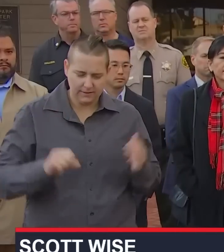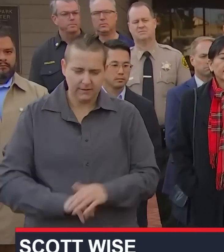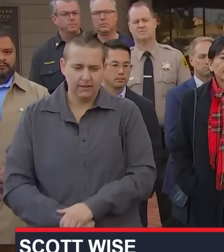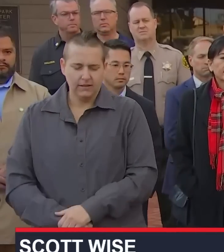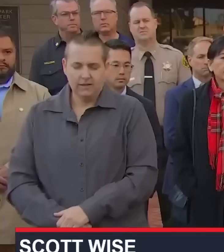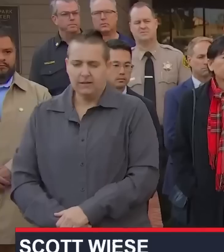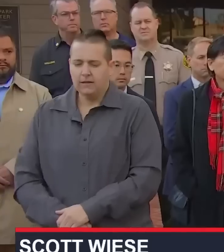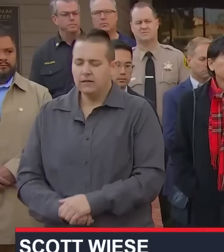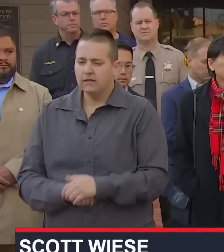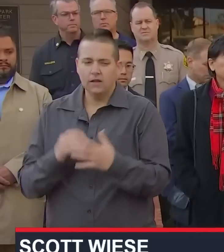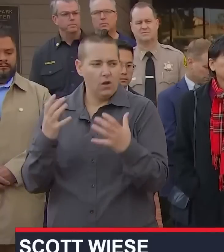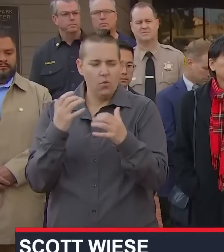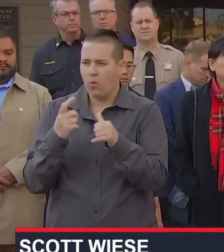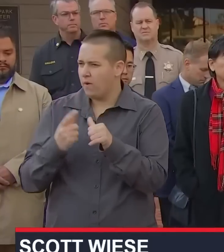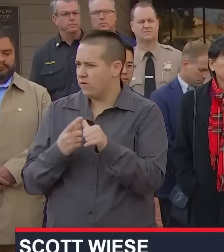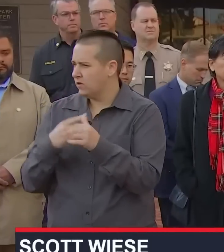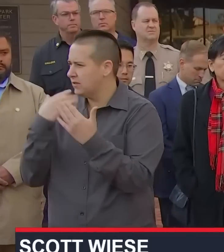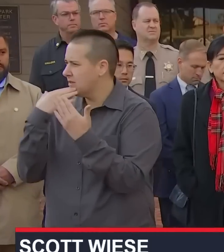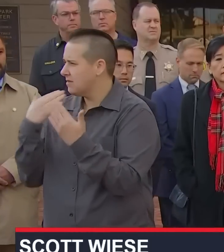gracias jefe